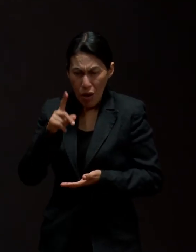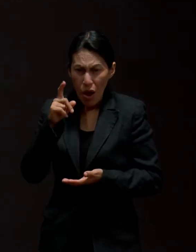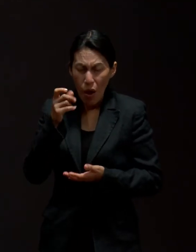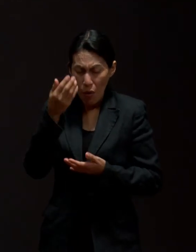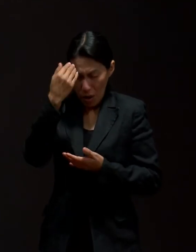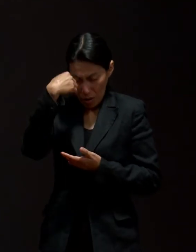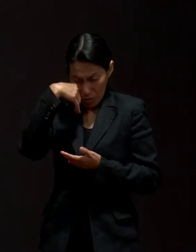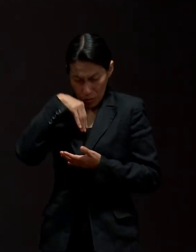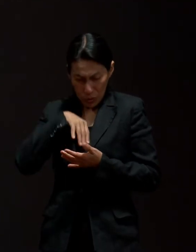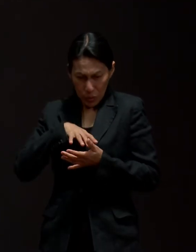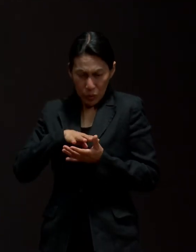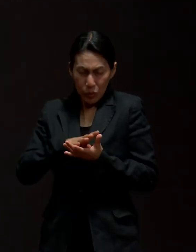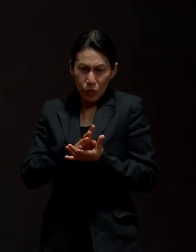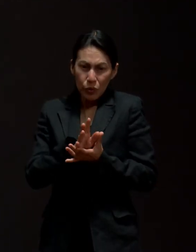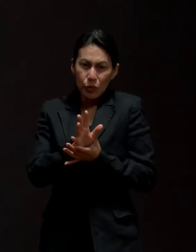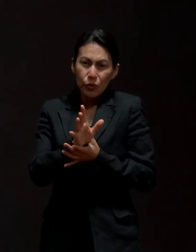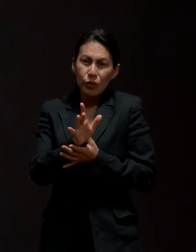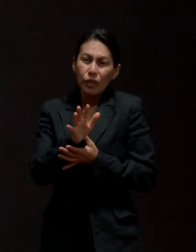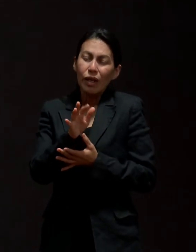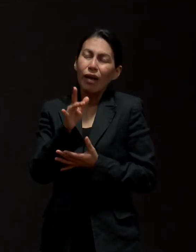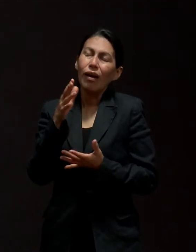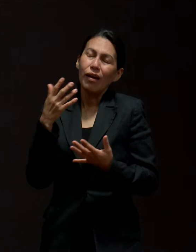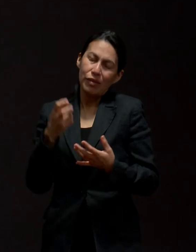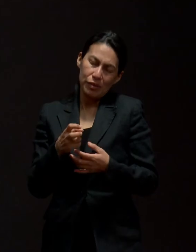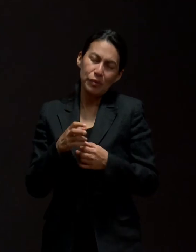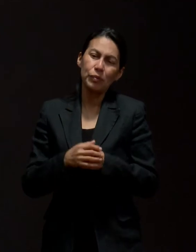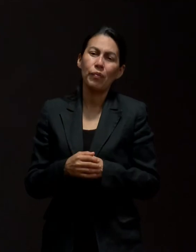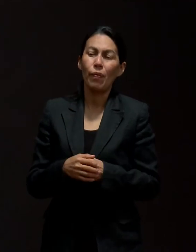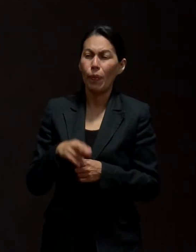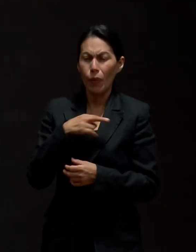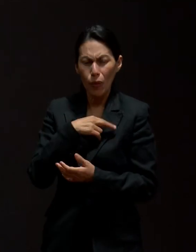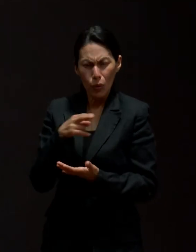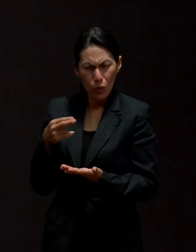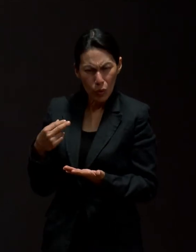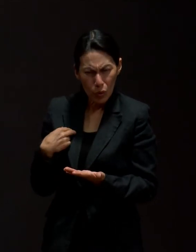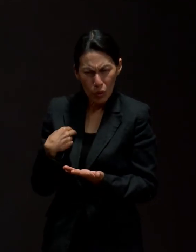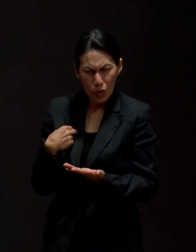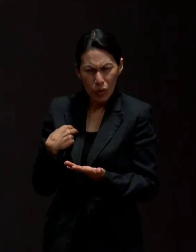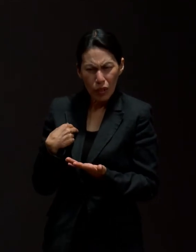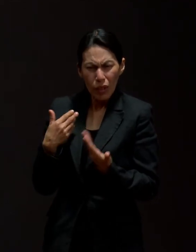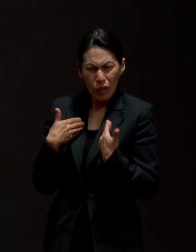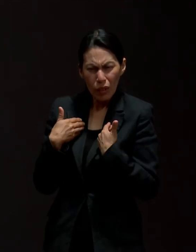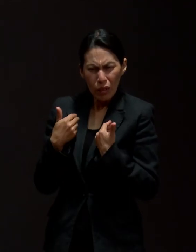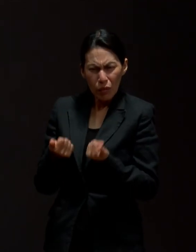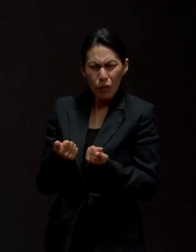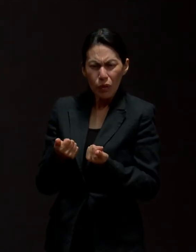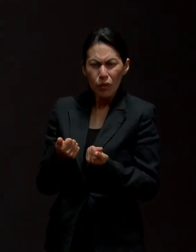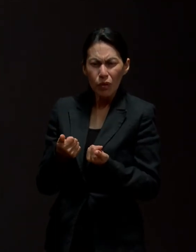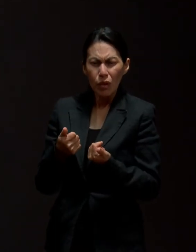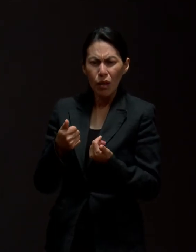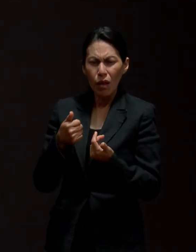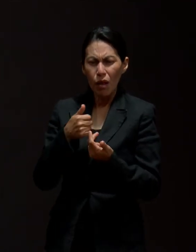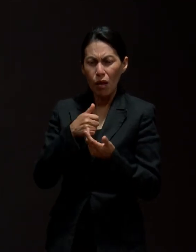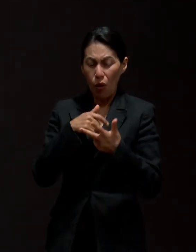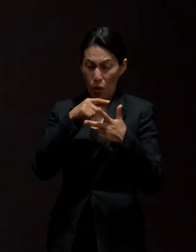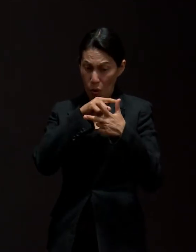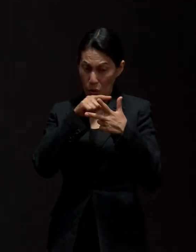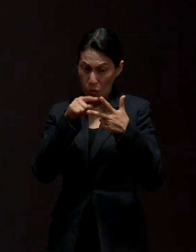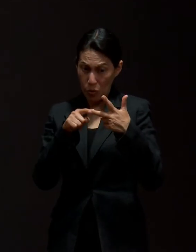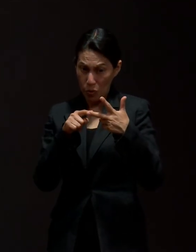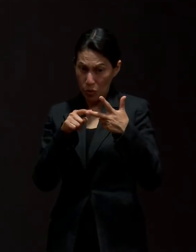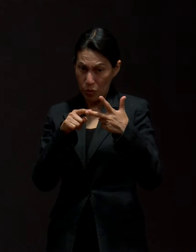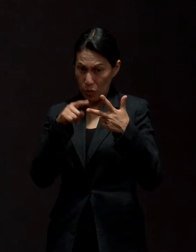ríos de agua viva correrán de su interior. Y así cada, encontramos que cada